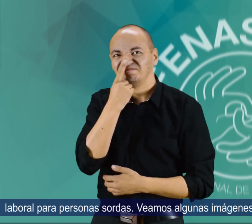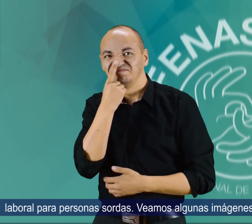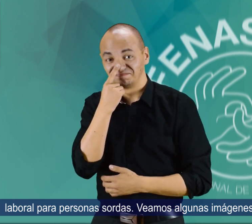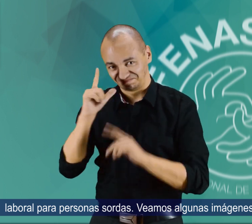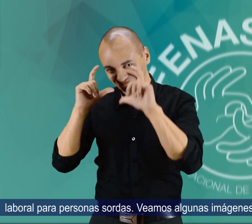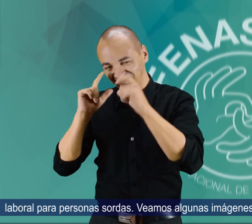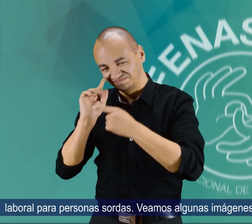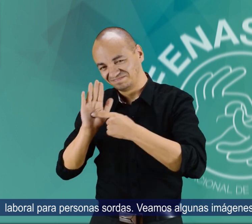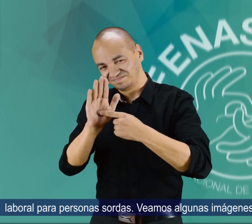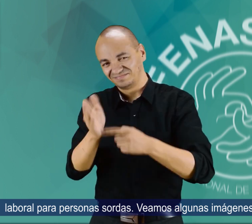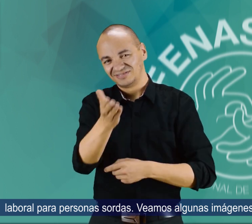Veamos algunas imágenes.